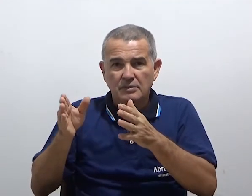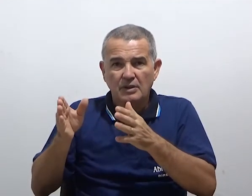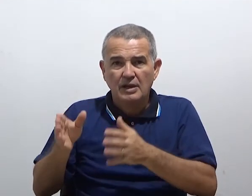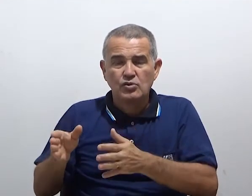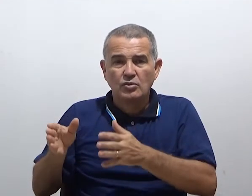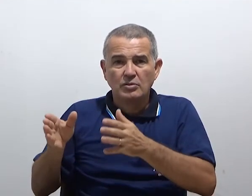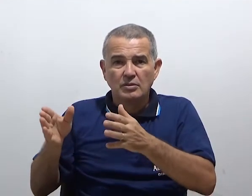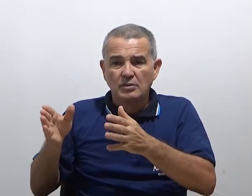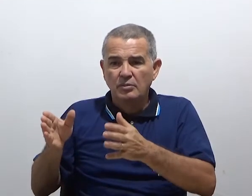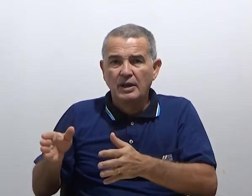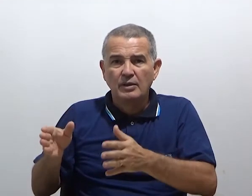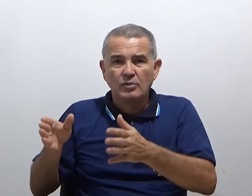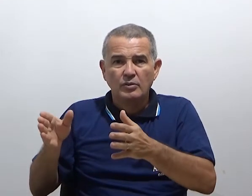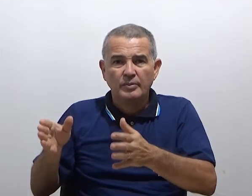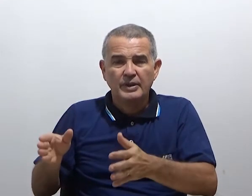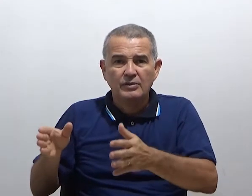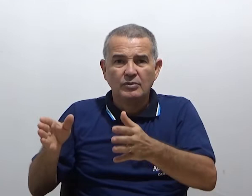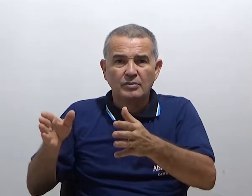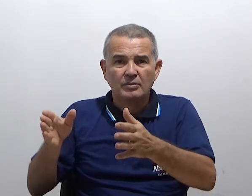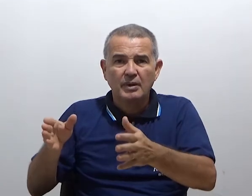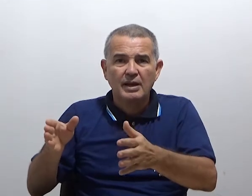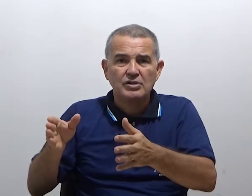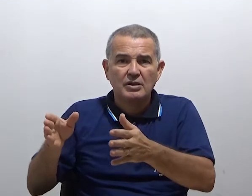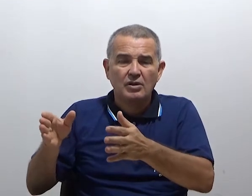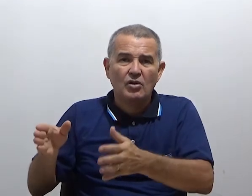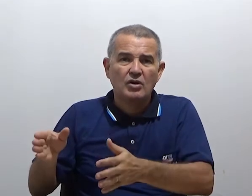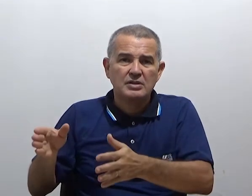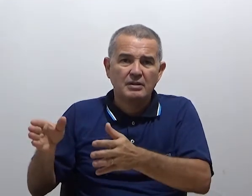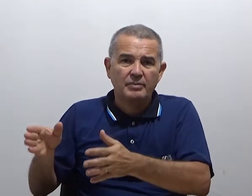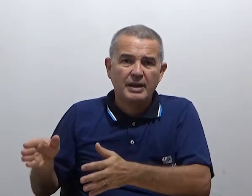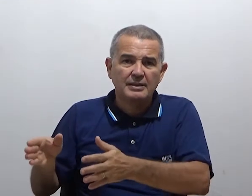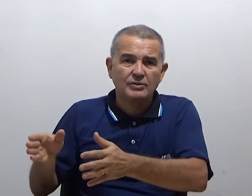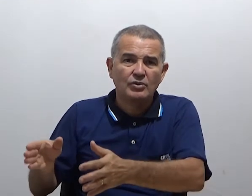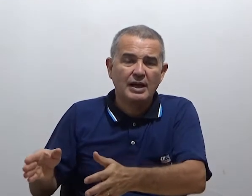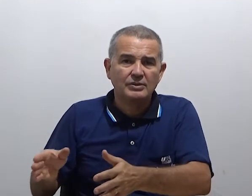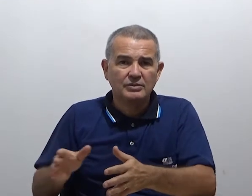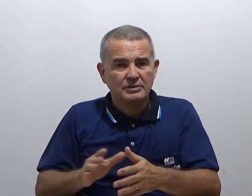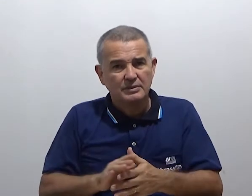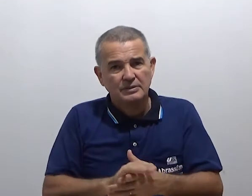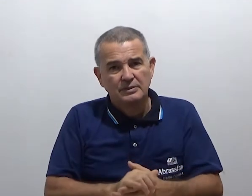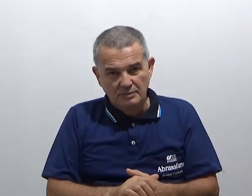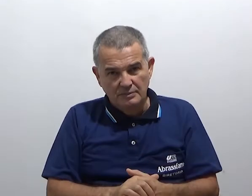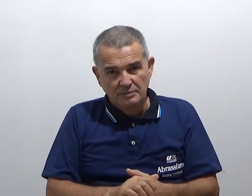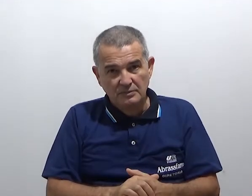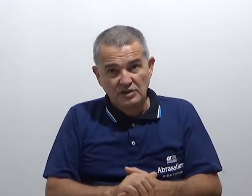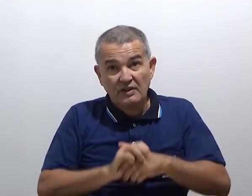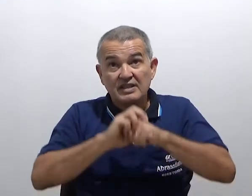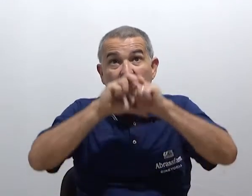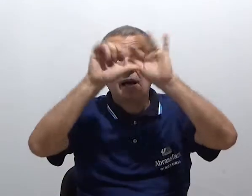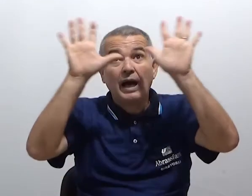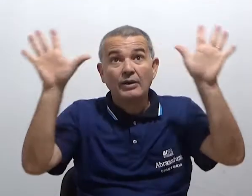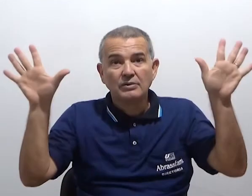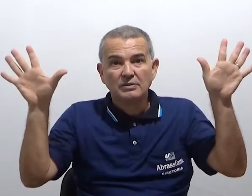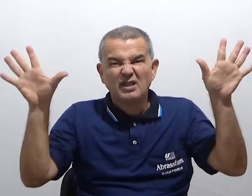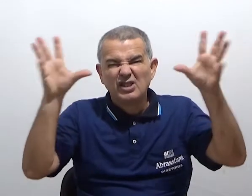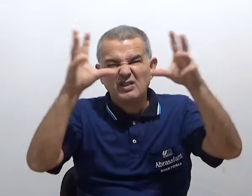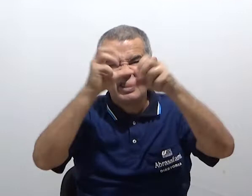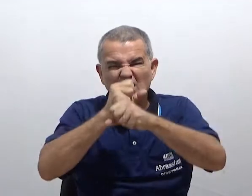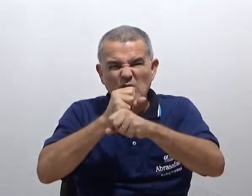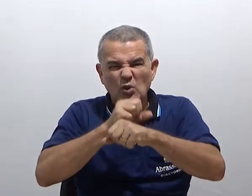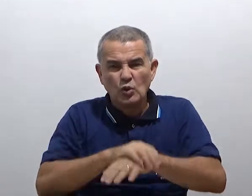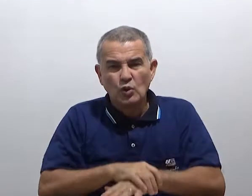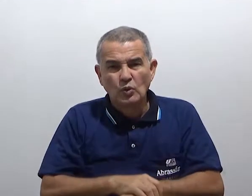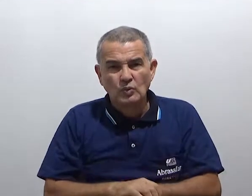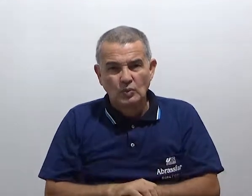amarelo, azul, branco, preto, bege, rosa, prata, dourado. Se vai ser claro ou se